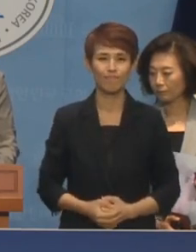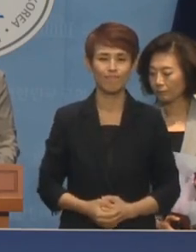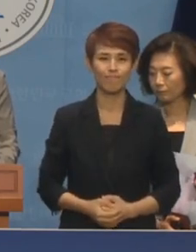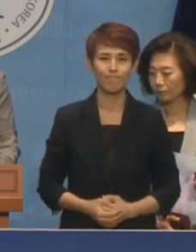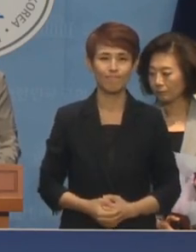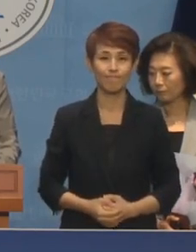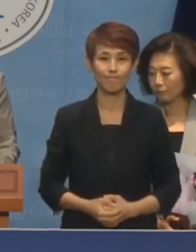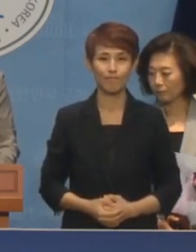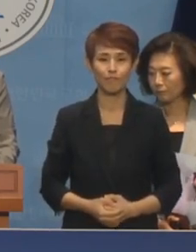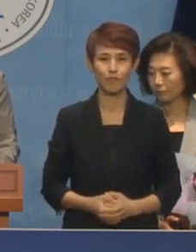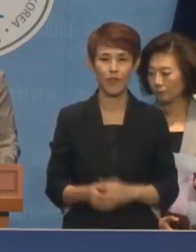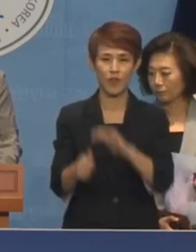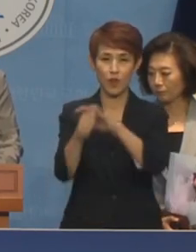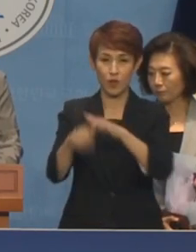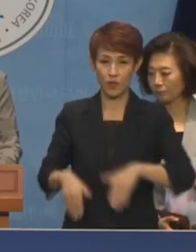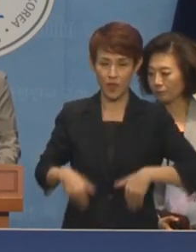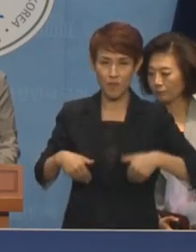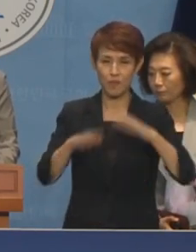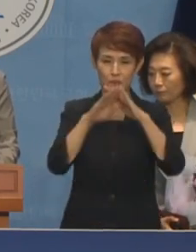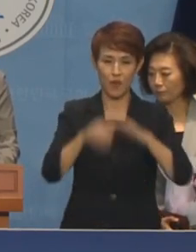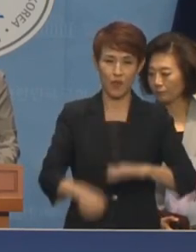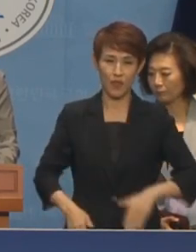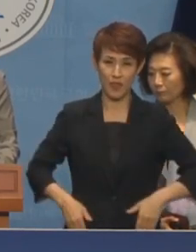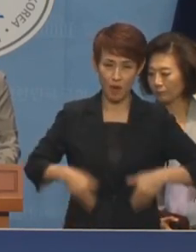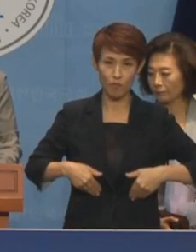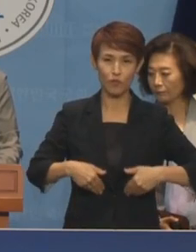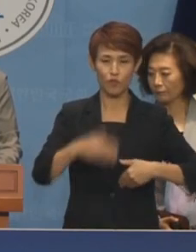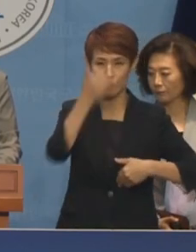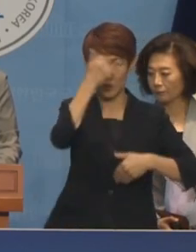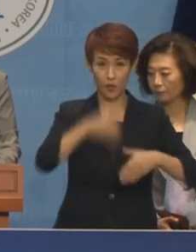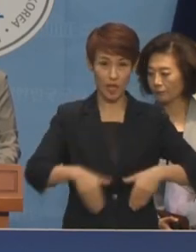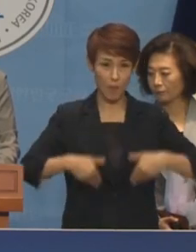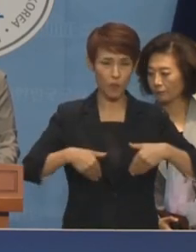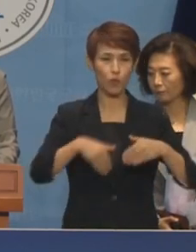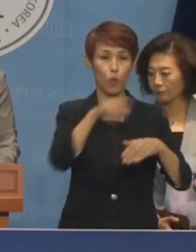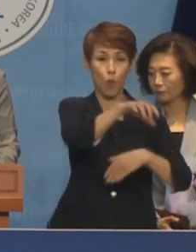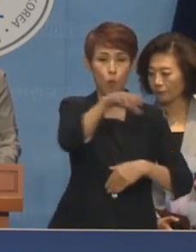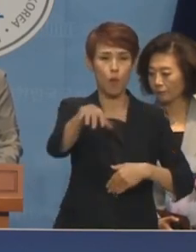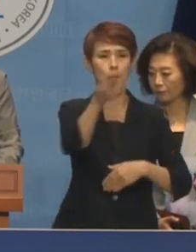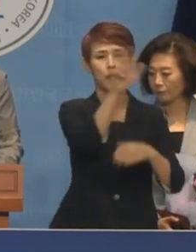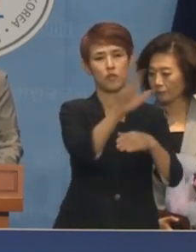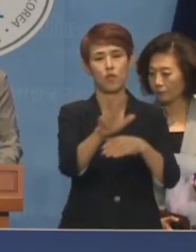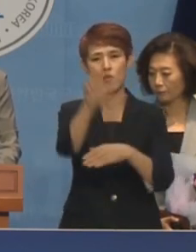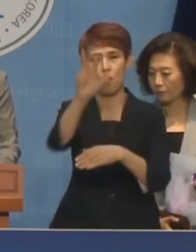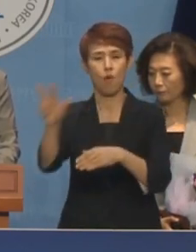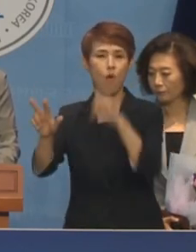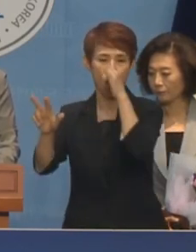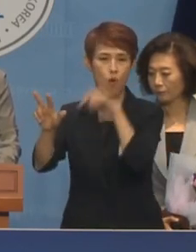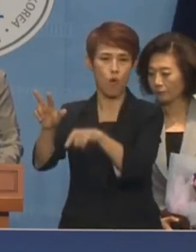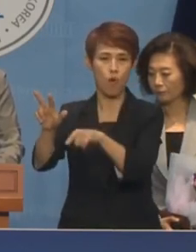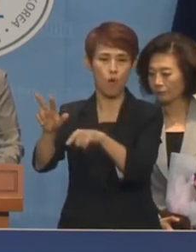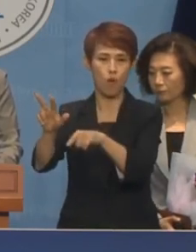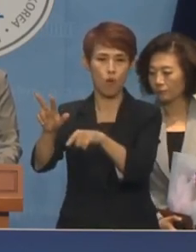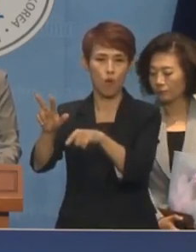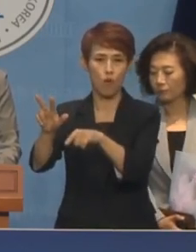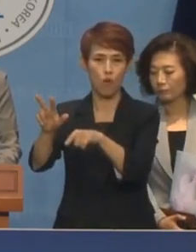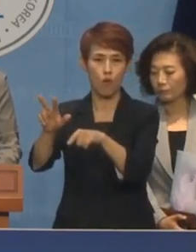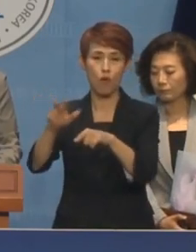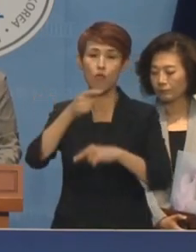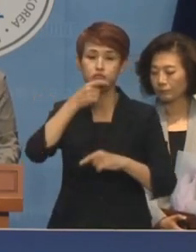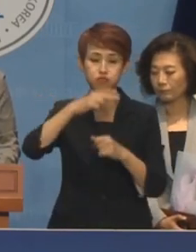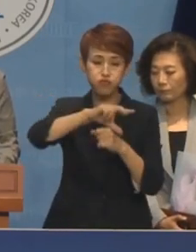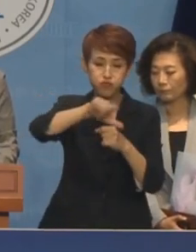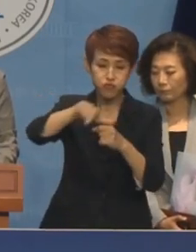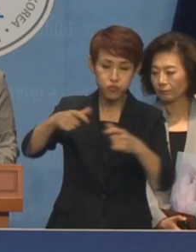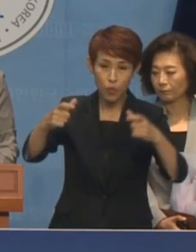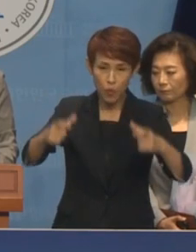현재 경남, 전남, 충남 등에 밀집된 발전소와 전력 소비가 많은 수도권 지역 간의